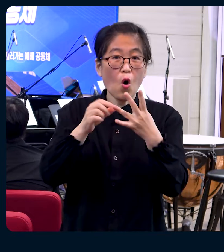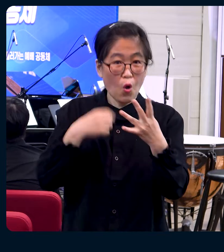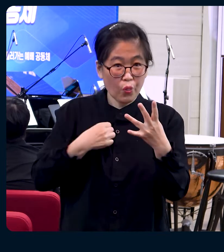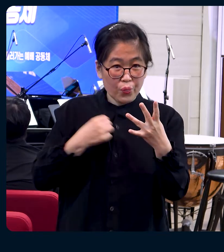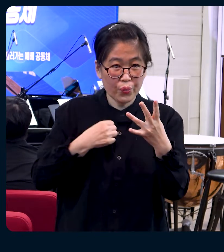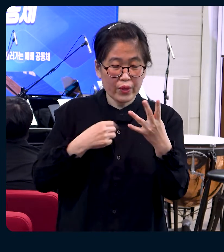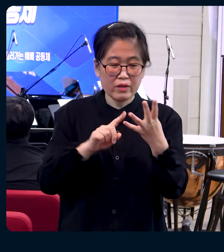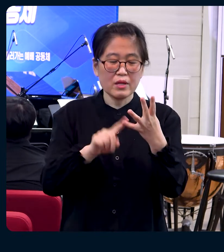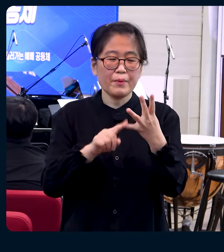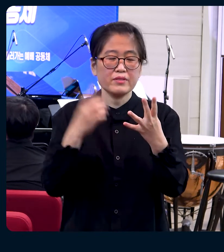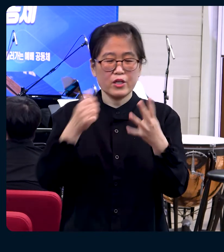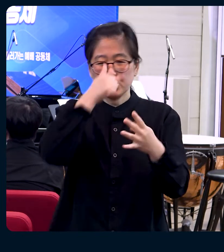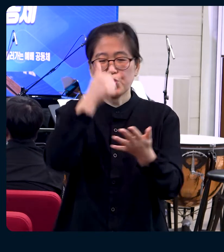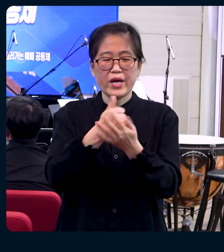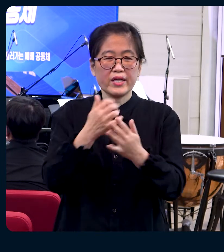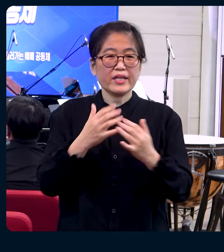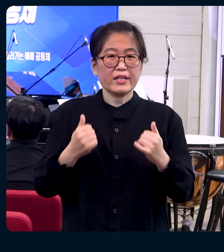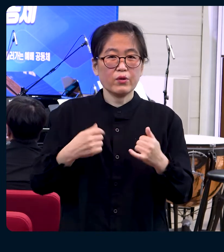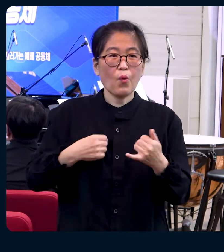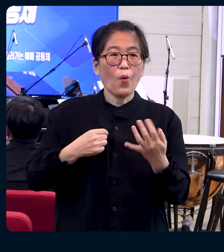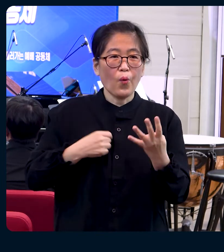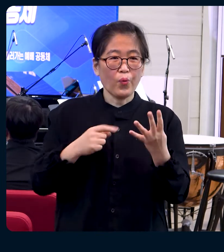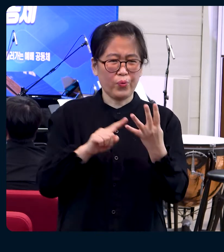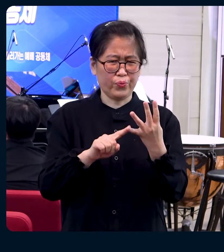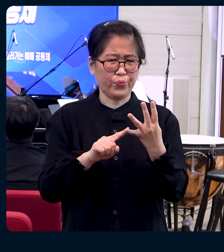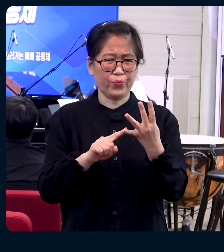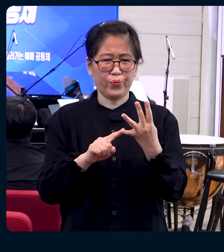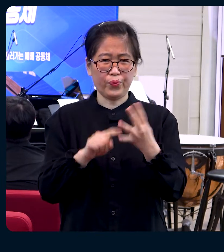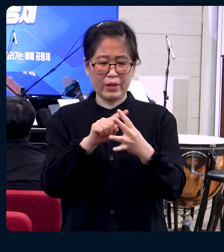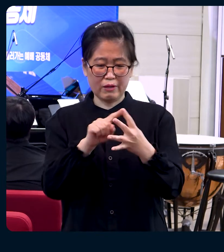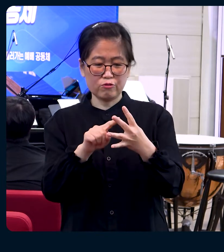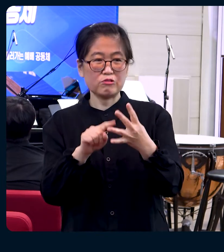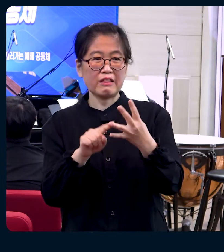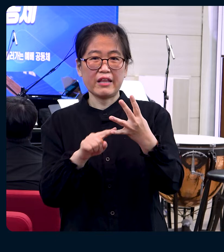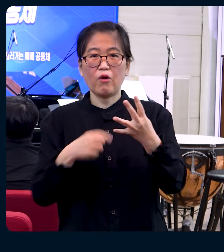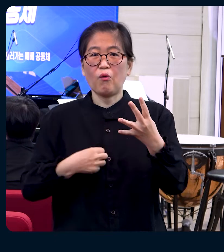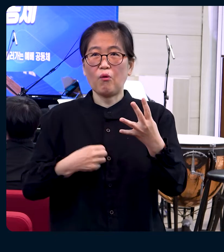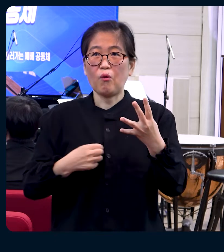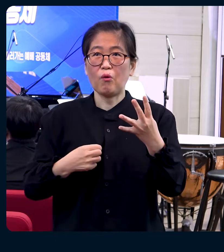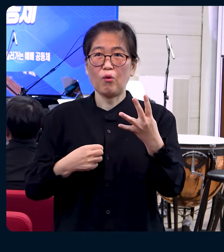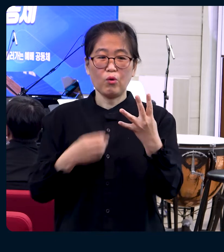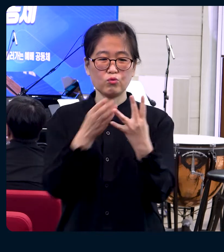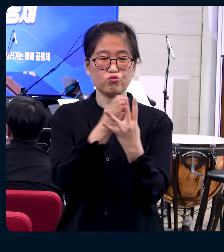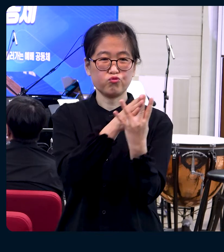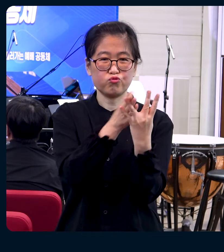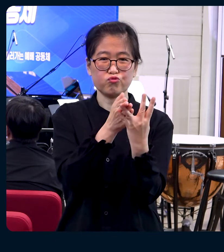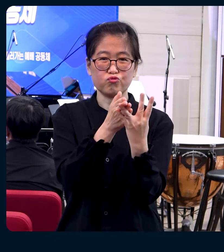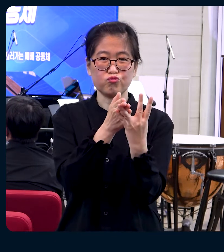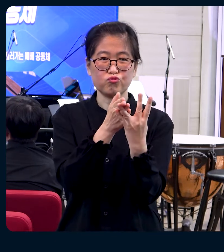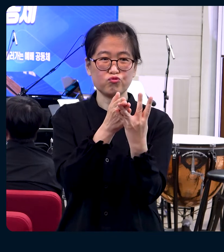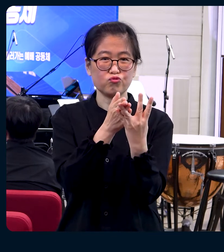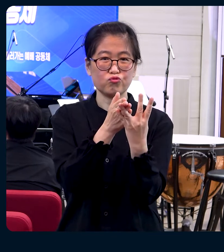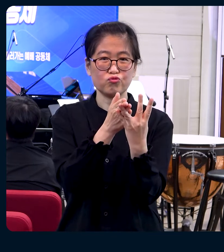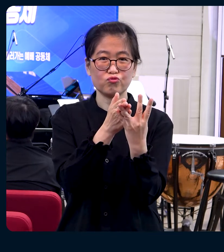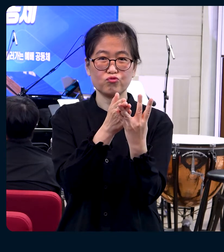매니저 옷, 네 번째 죄수 옷. 이 4가지 옷은 둘로